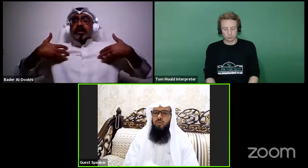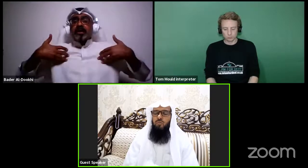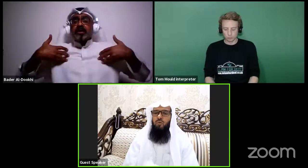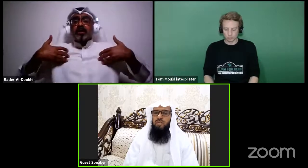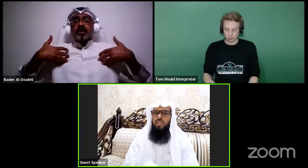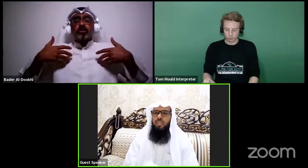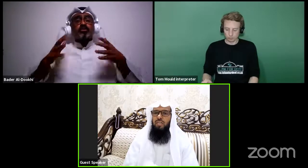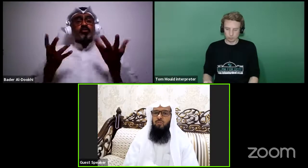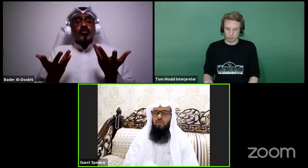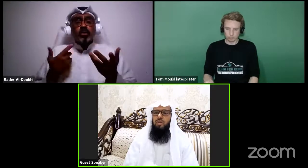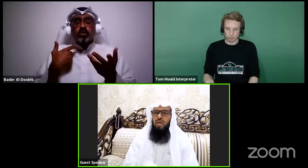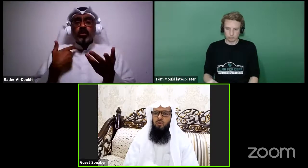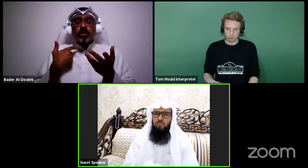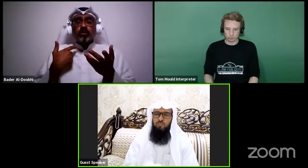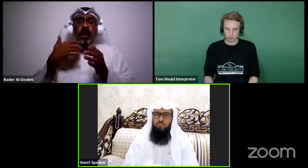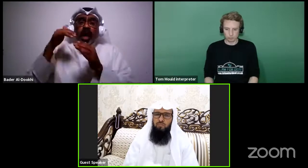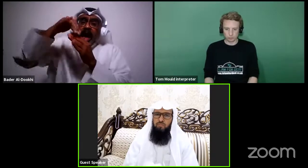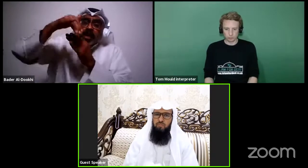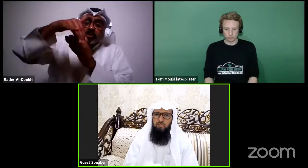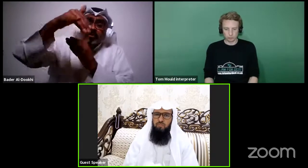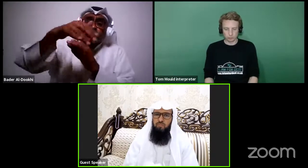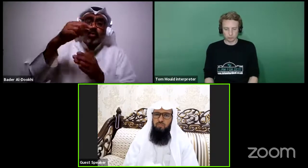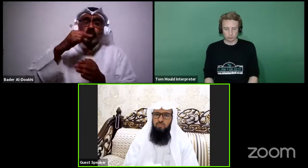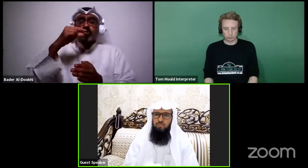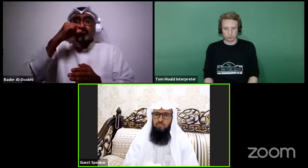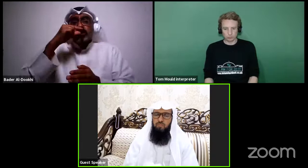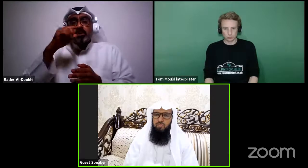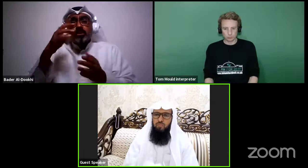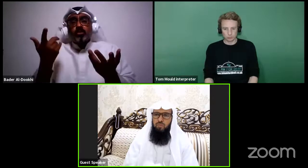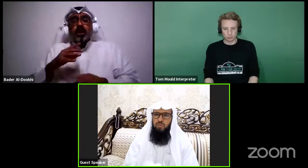في أمور دينهم ودنياهم،